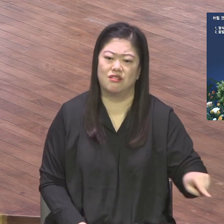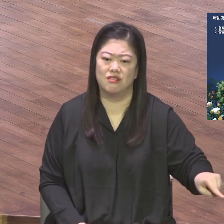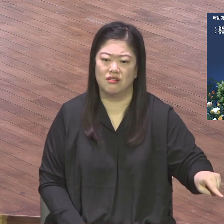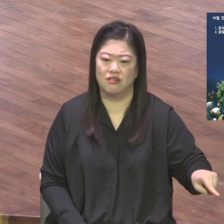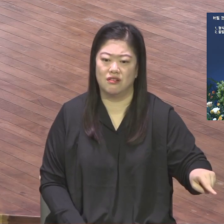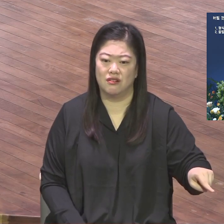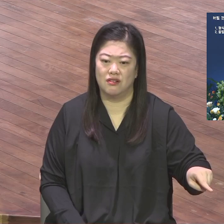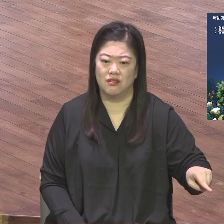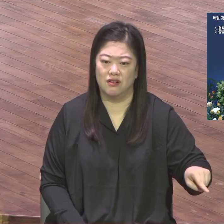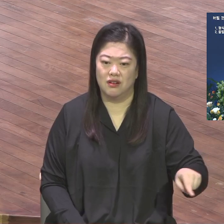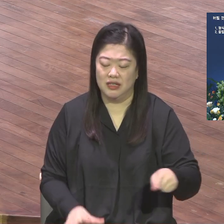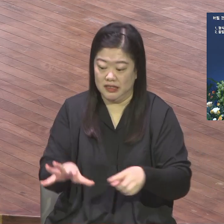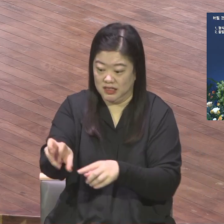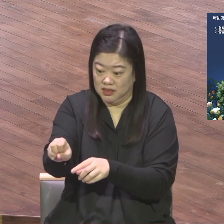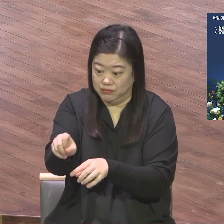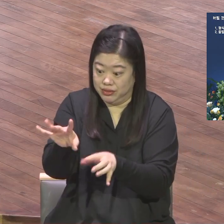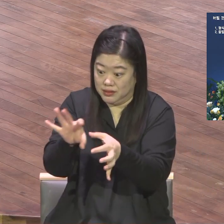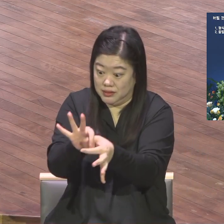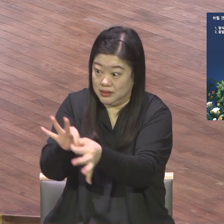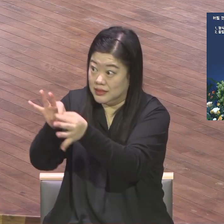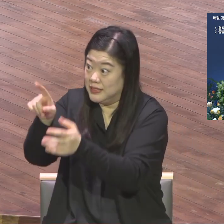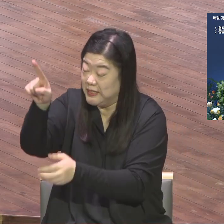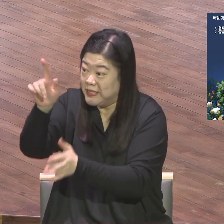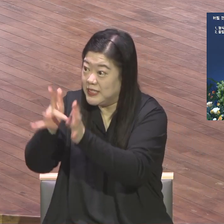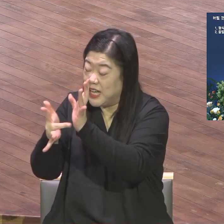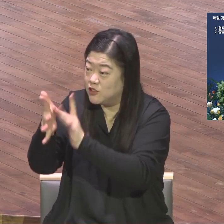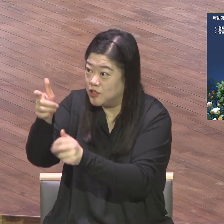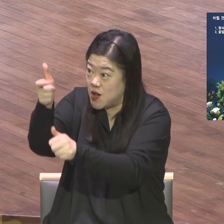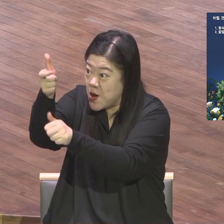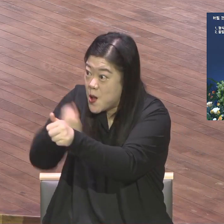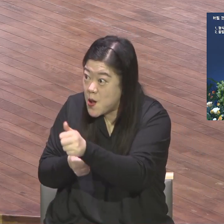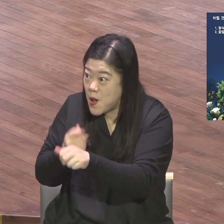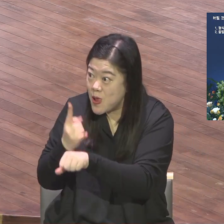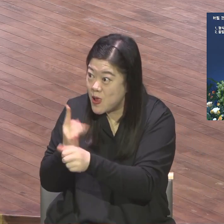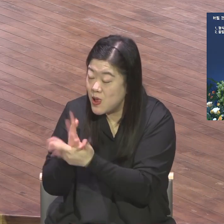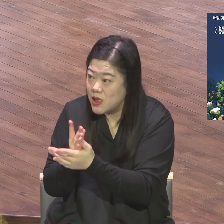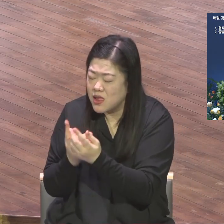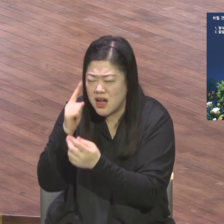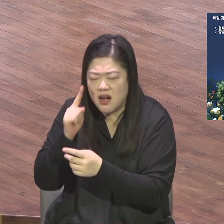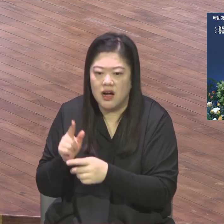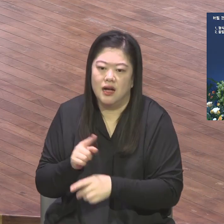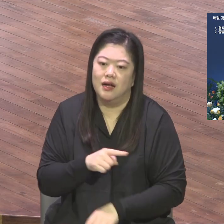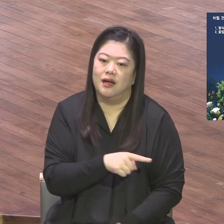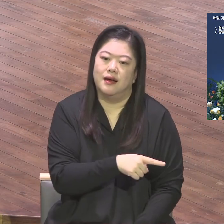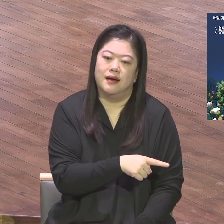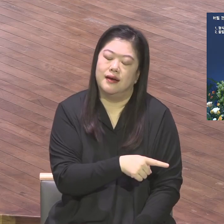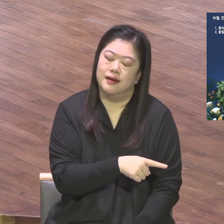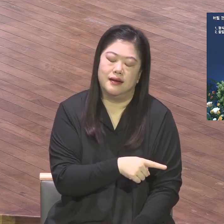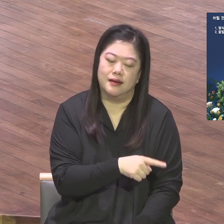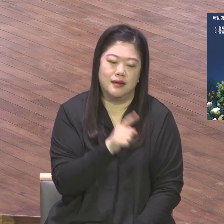어떻게 하면 그를 이용해서 예수를 고발할 것인가 그게 고발할 것만 관심 있어요.